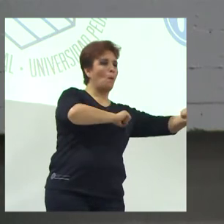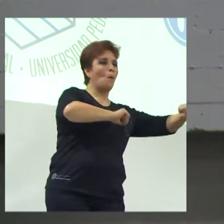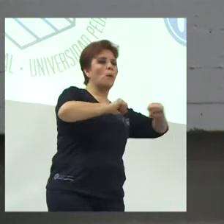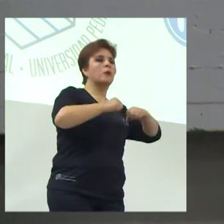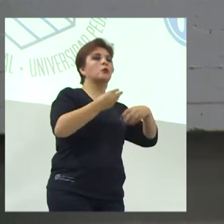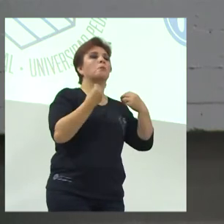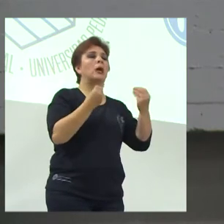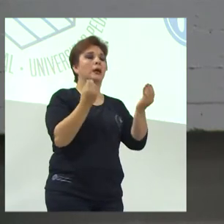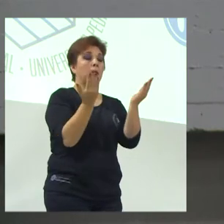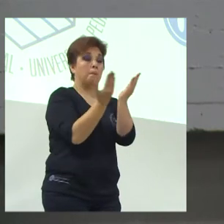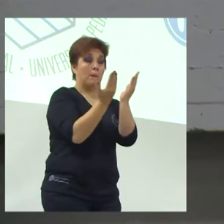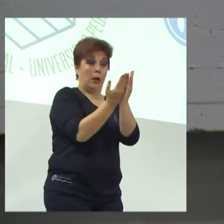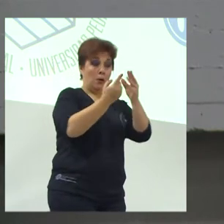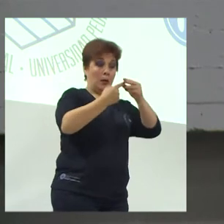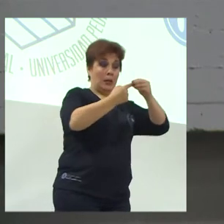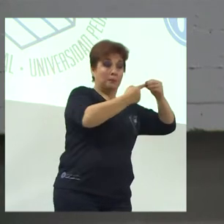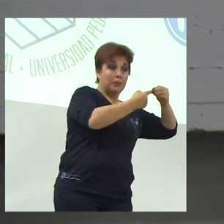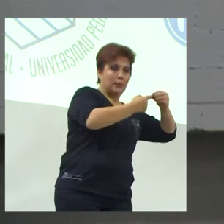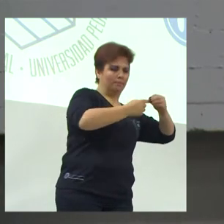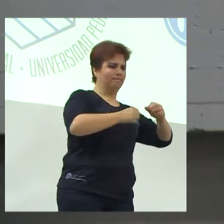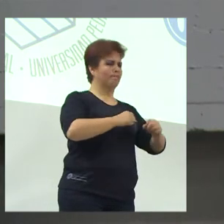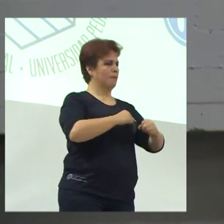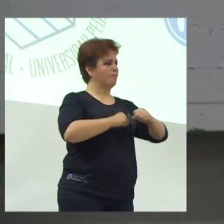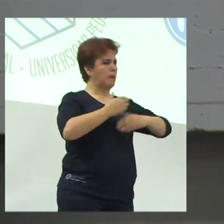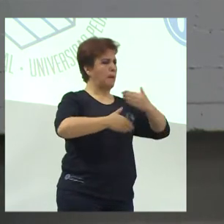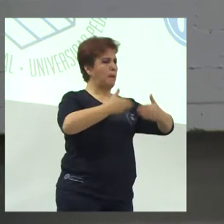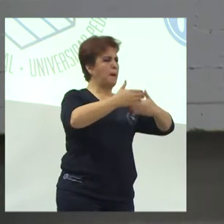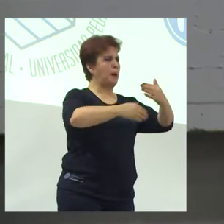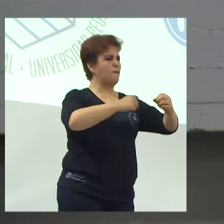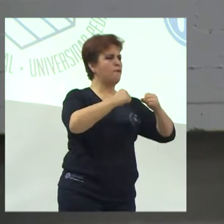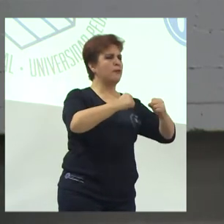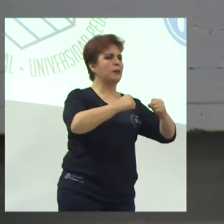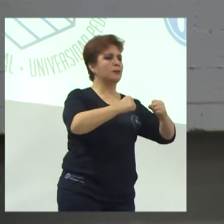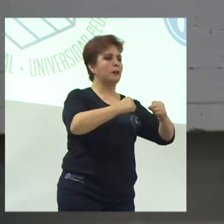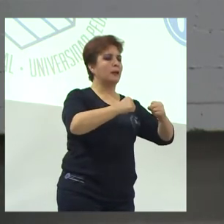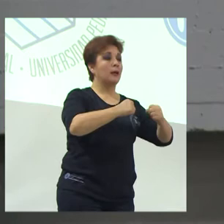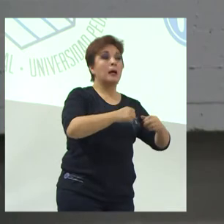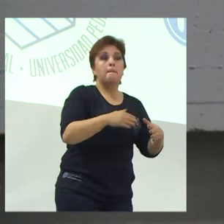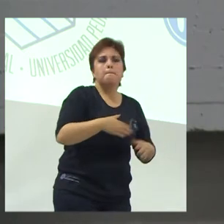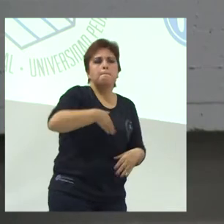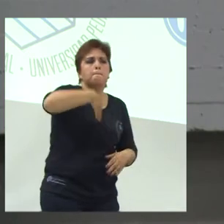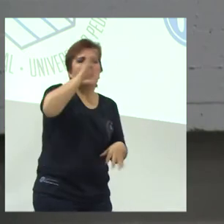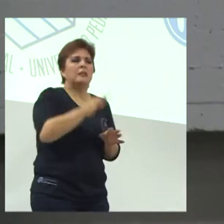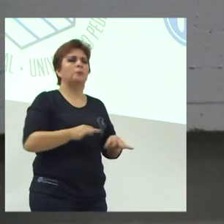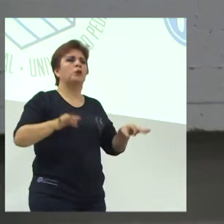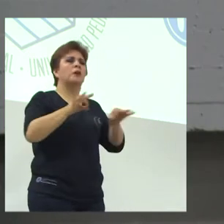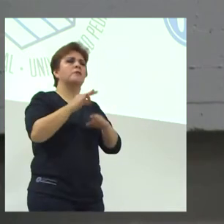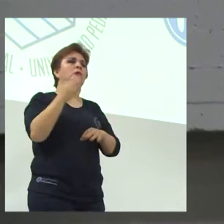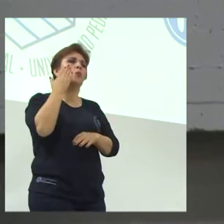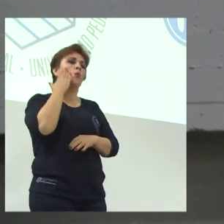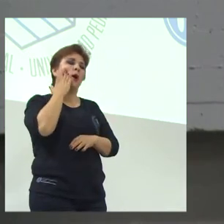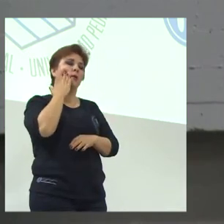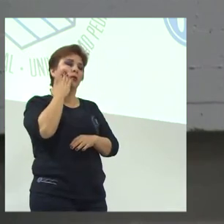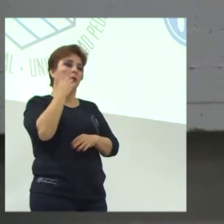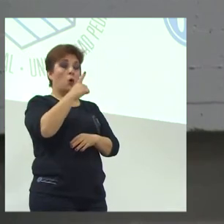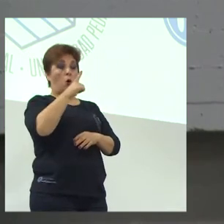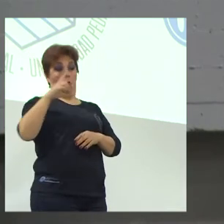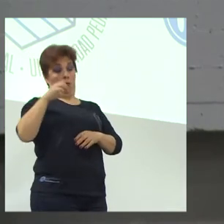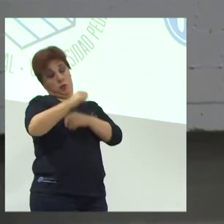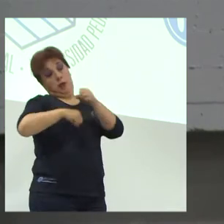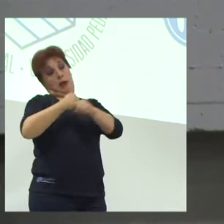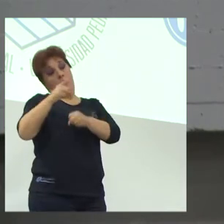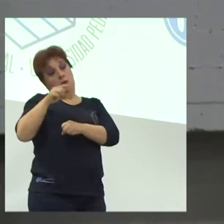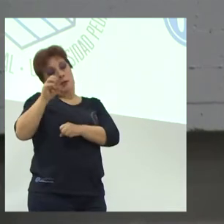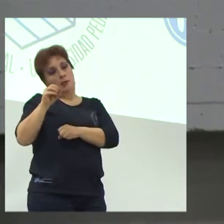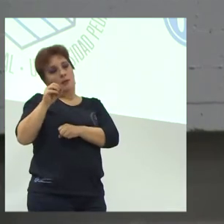tomó fuerza cobrando importancia en la década de los 60 con la creación del insee instituto